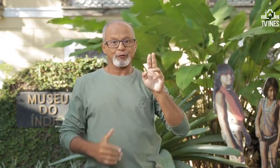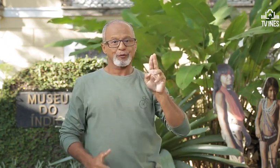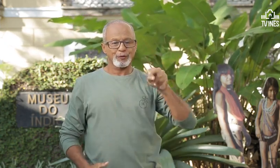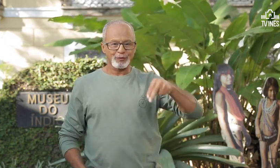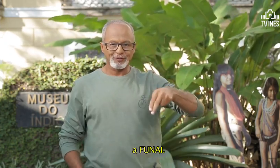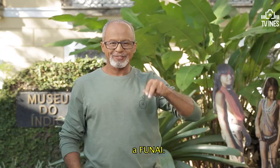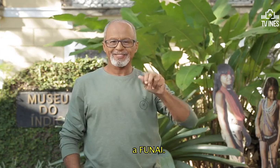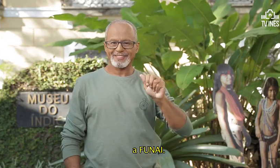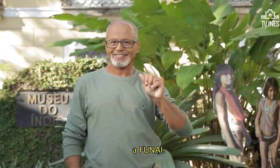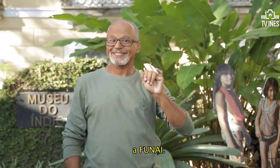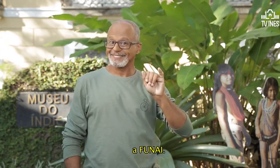a FUNAI.